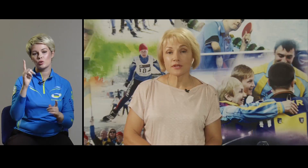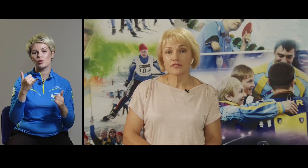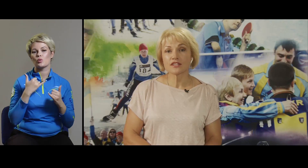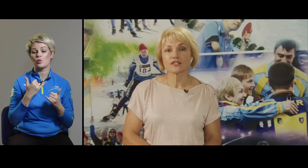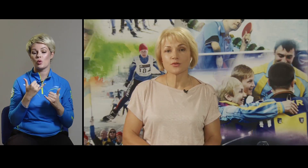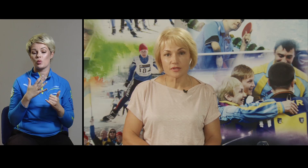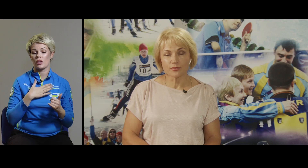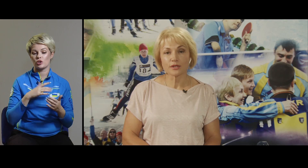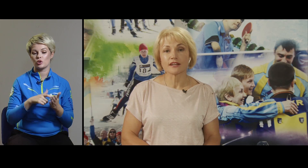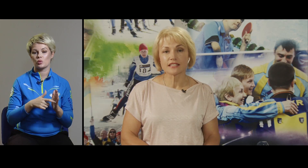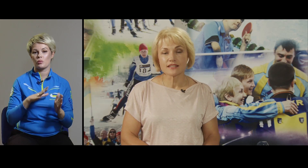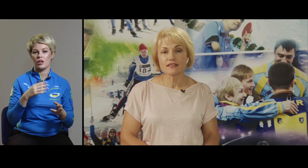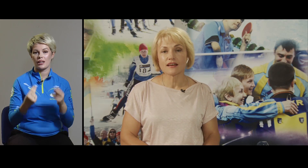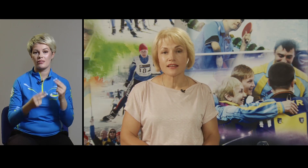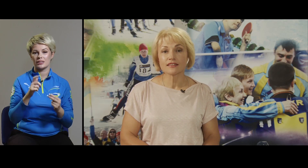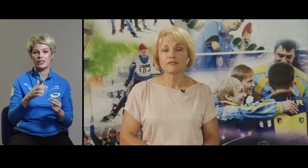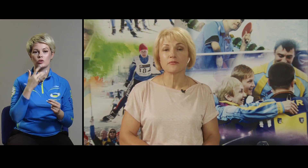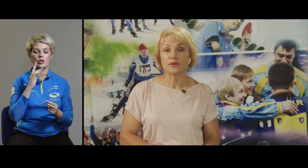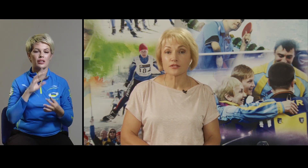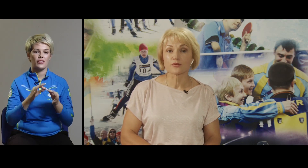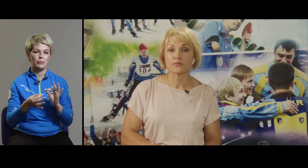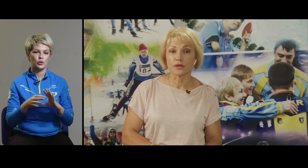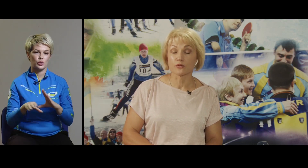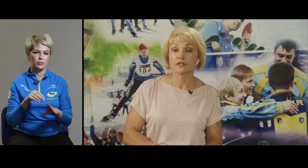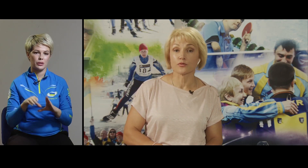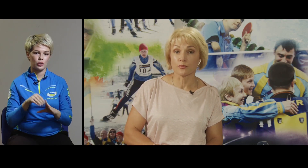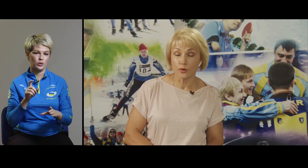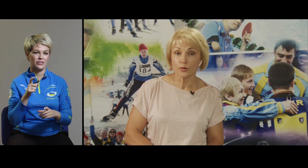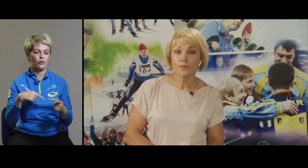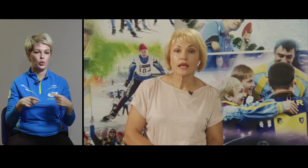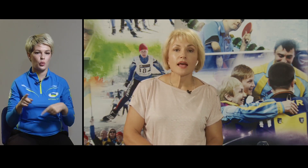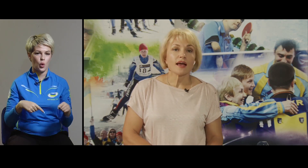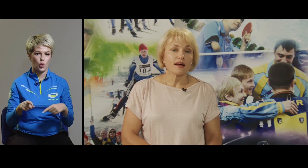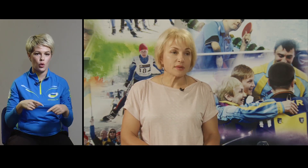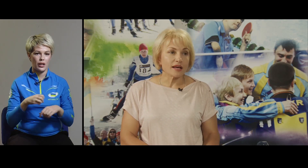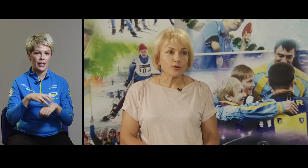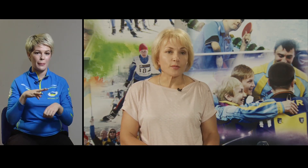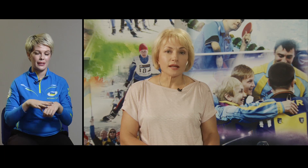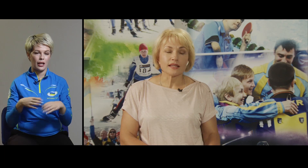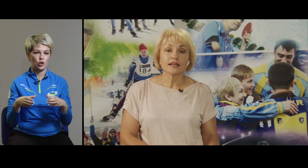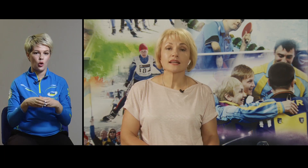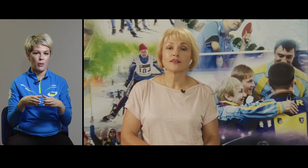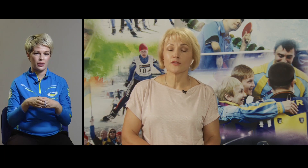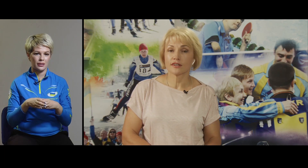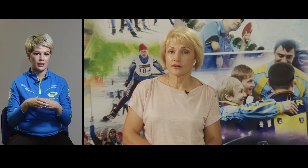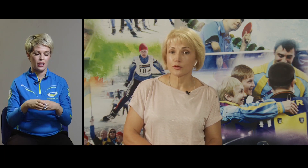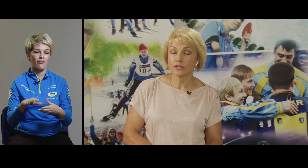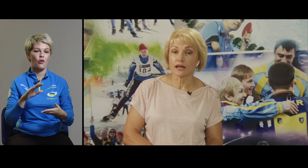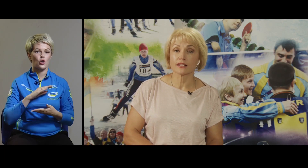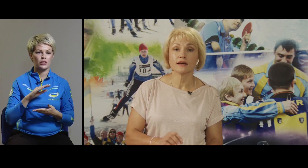що сьогодні в нашій студії були гравці національної дефлімпійської збірної з футболу, капітан команди,